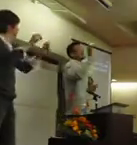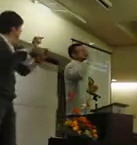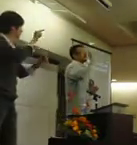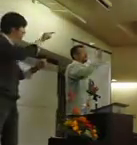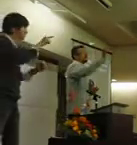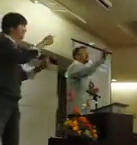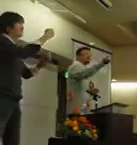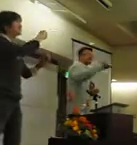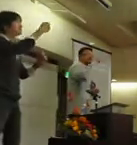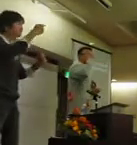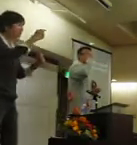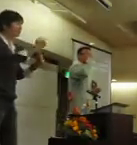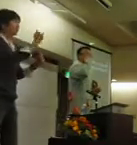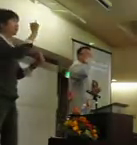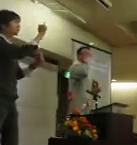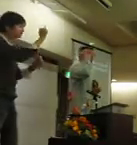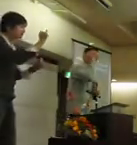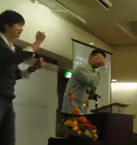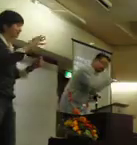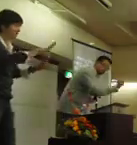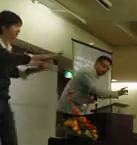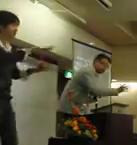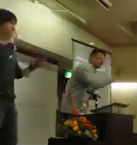婦人がサリンを吸って